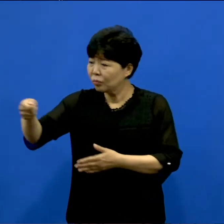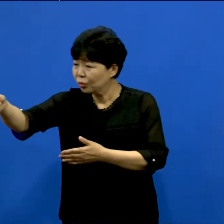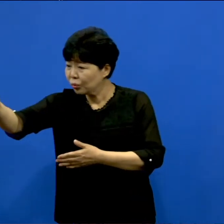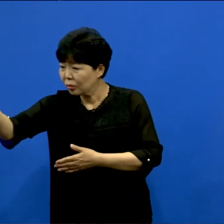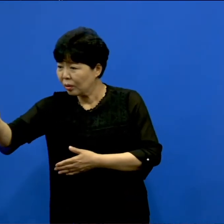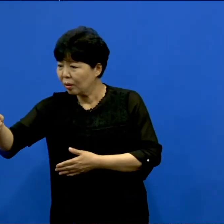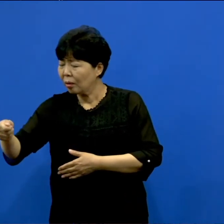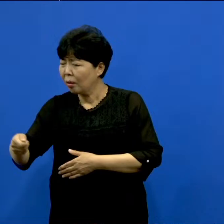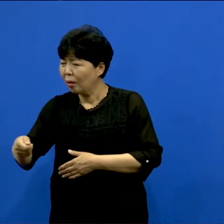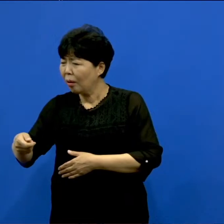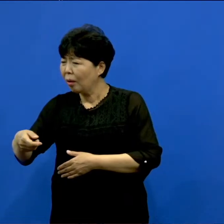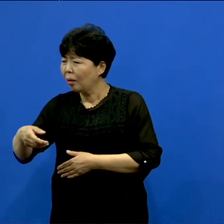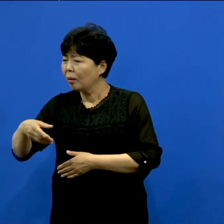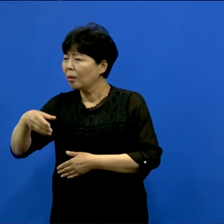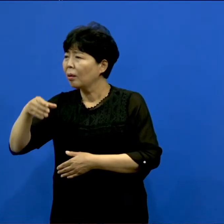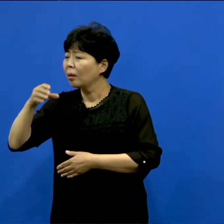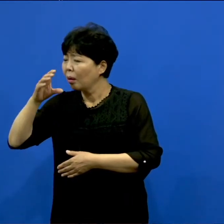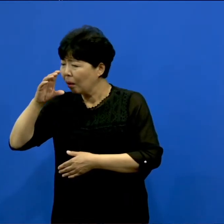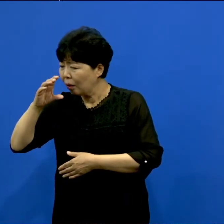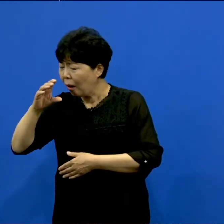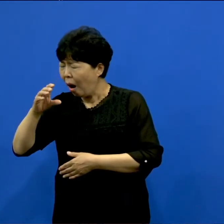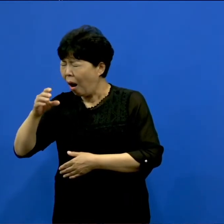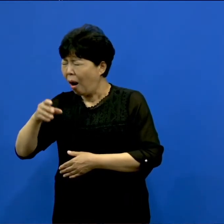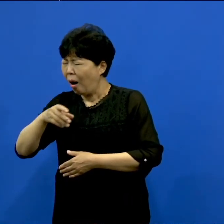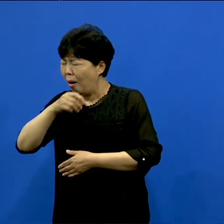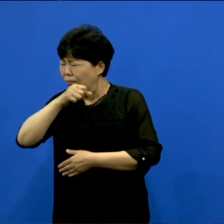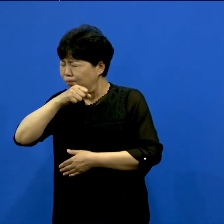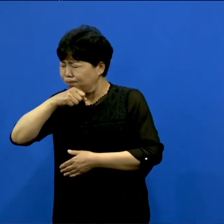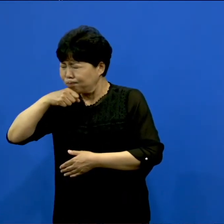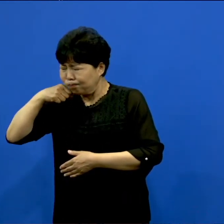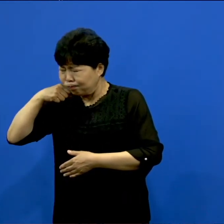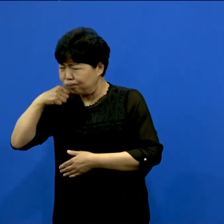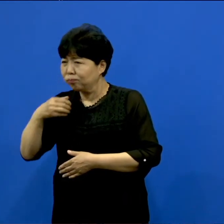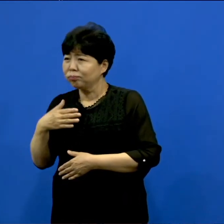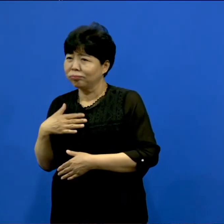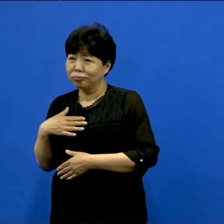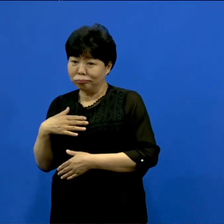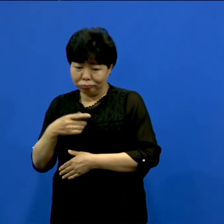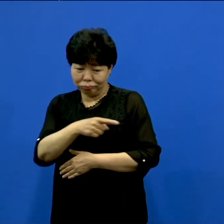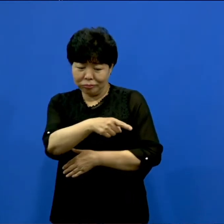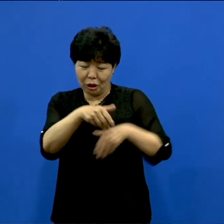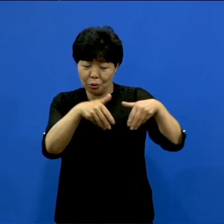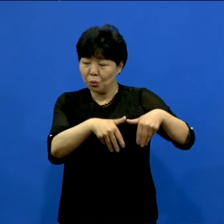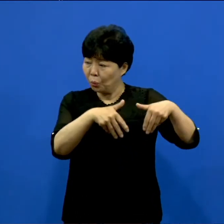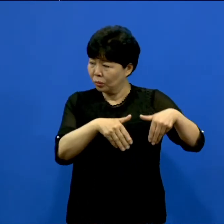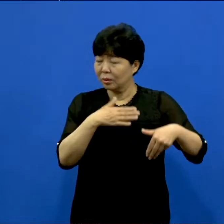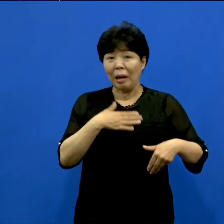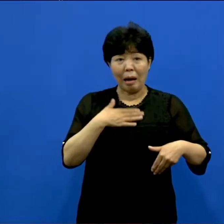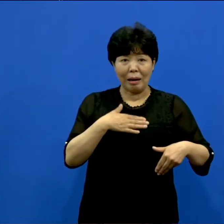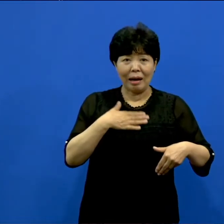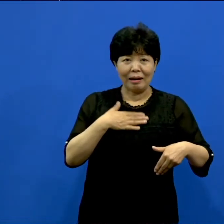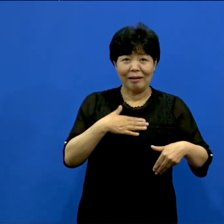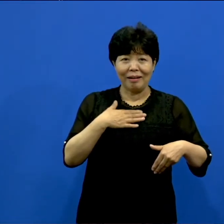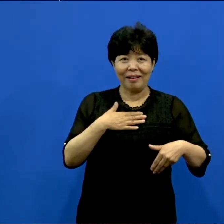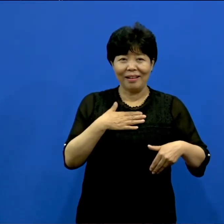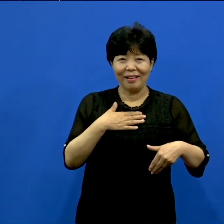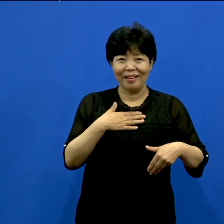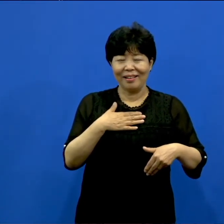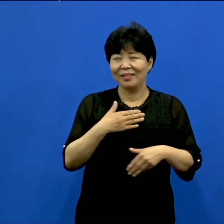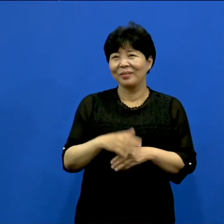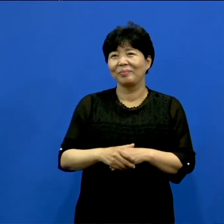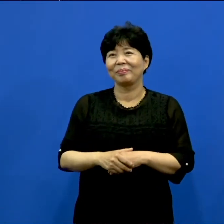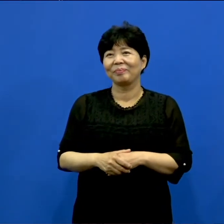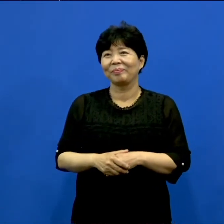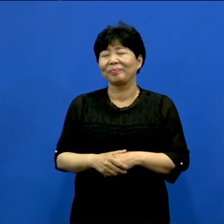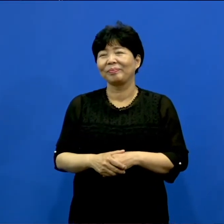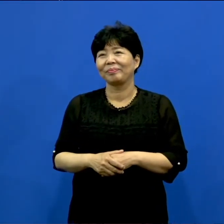알더라. 이 물도온 하인들은 알더라 이 대목은 모르죠, 여러분? 왜 성경에 이런 걸 기록해 놓았을까요? 기록한 이유는